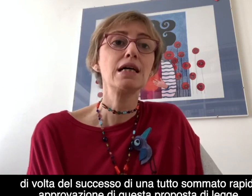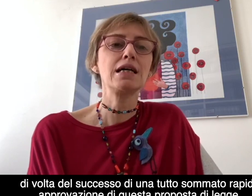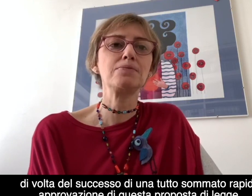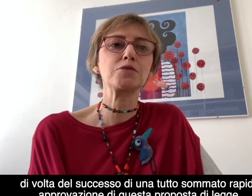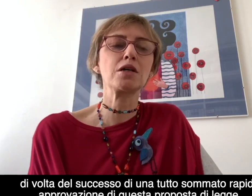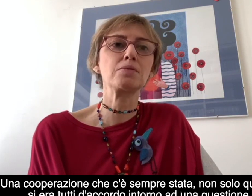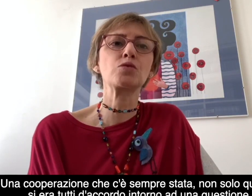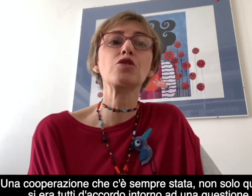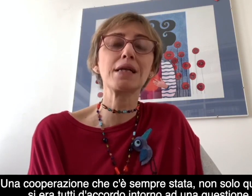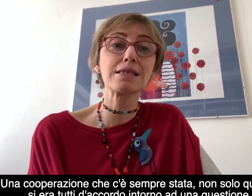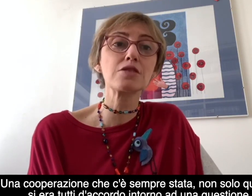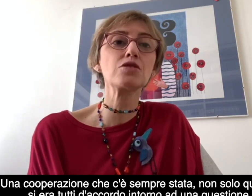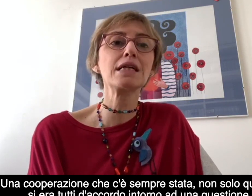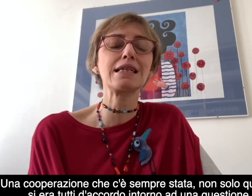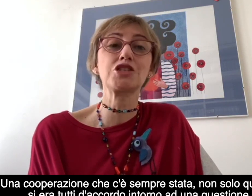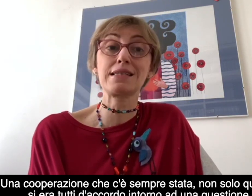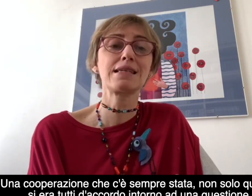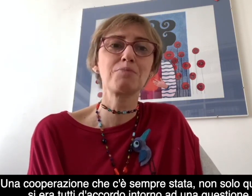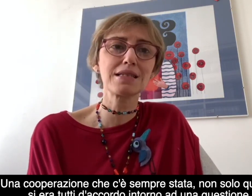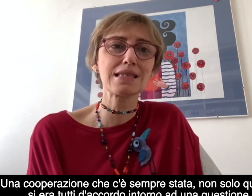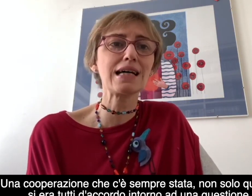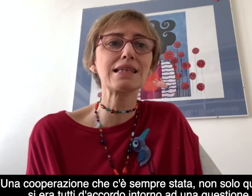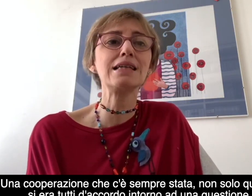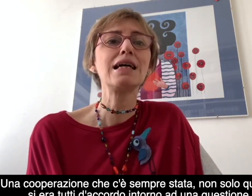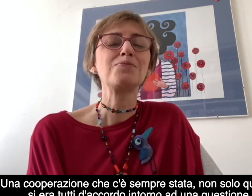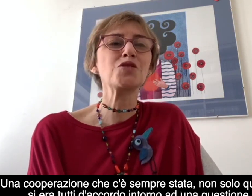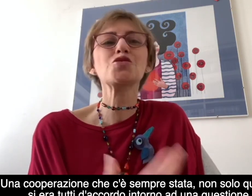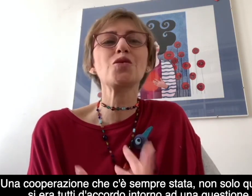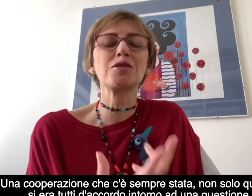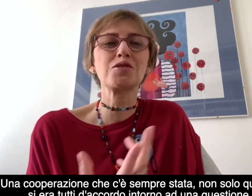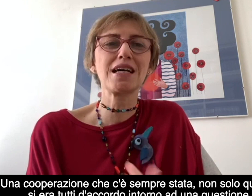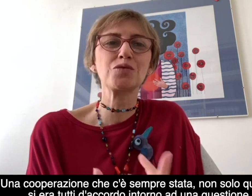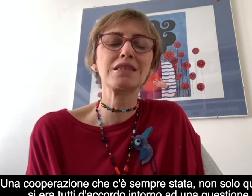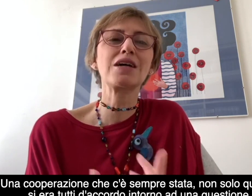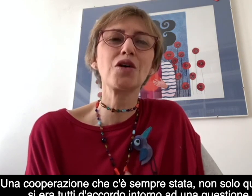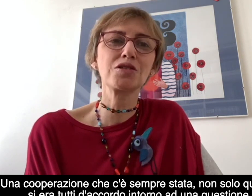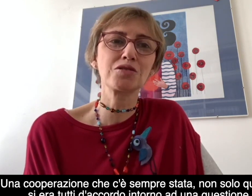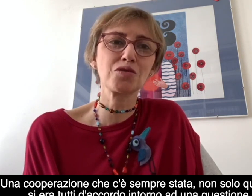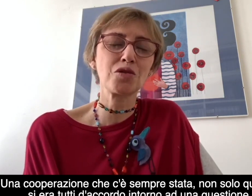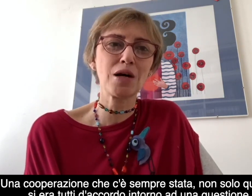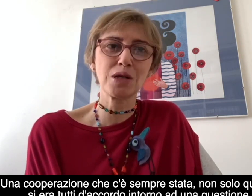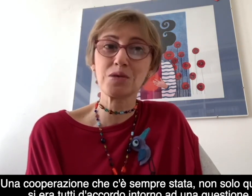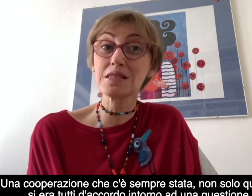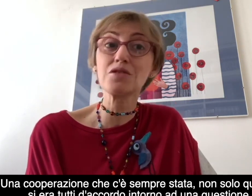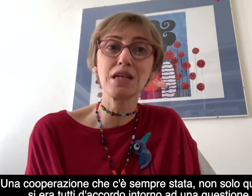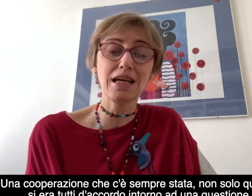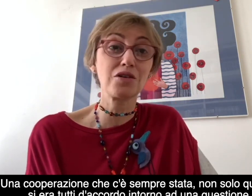una cooperazione che c'è sempre stata non solo quando si era tutti d'accordo intorno a una questione che cosa